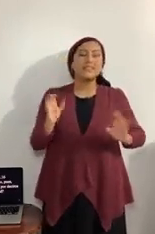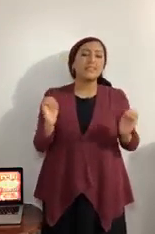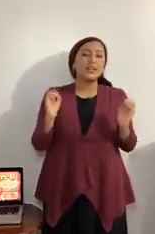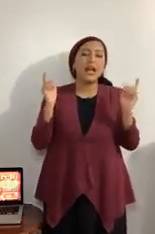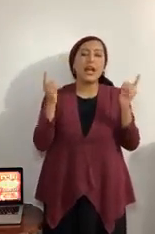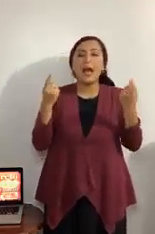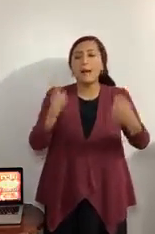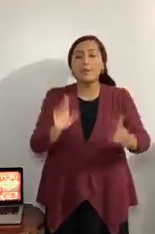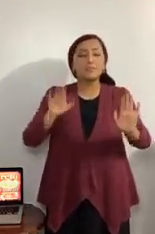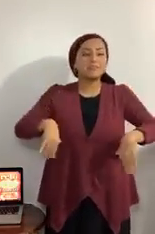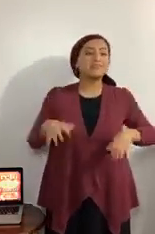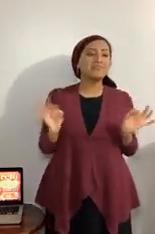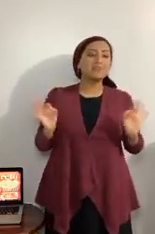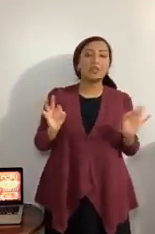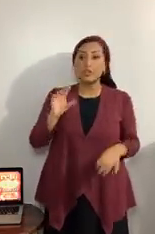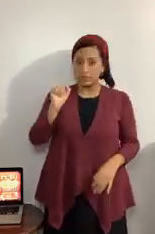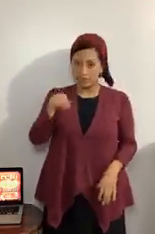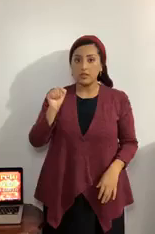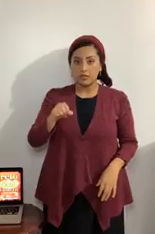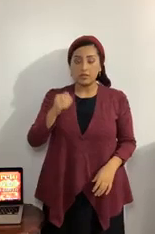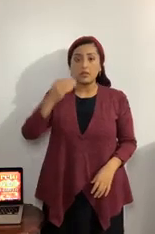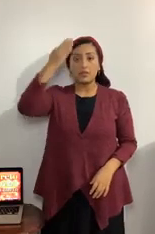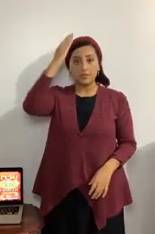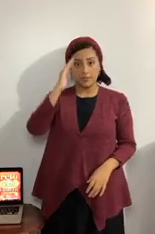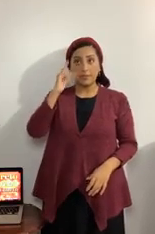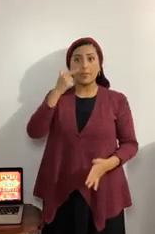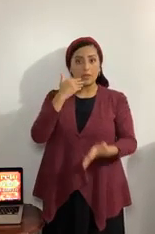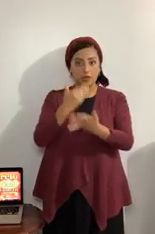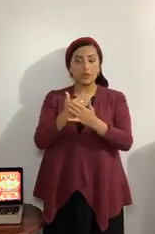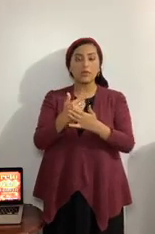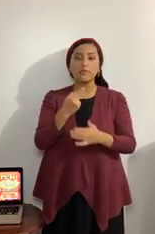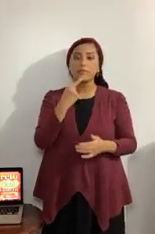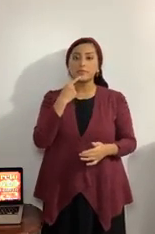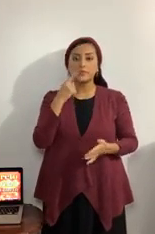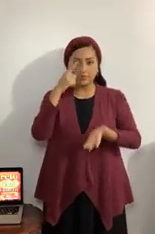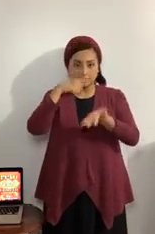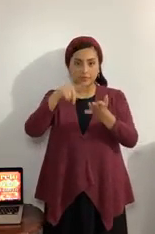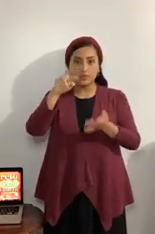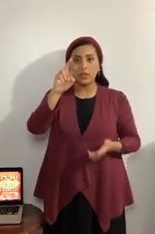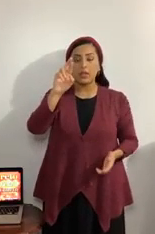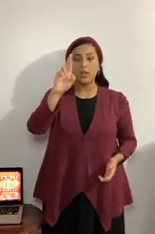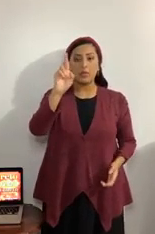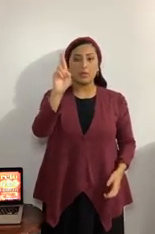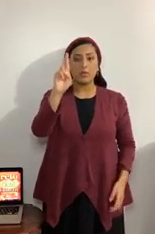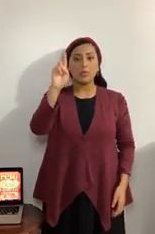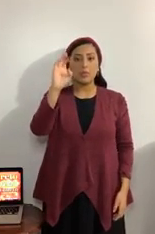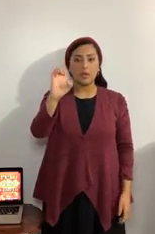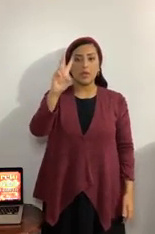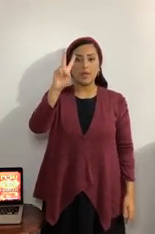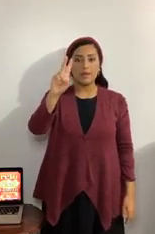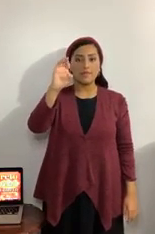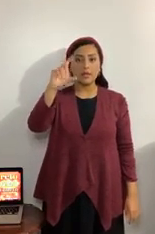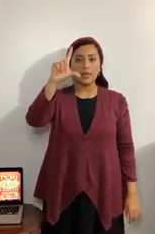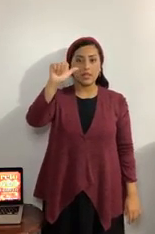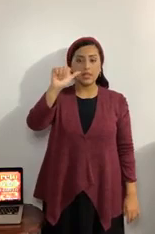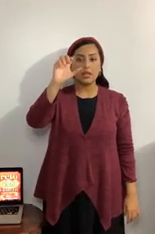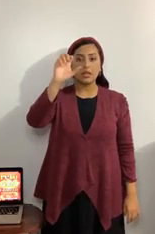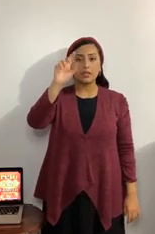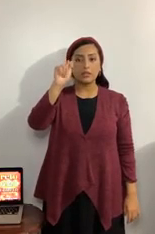sí pasa. El Eterno es justo. Vamos a Apocalipsis 21:8. Apocalipsis 21:8. Pero